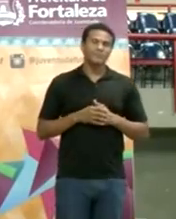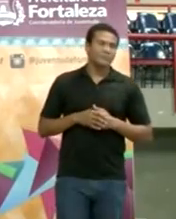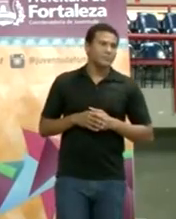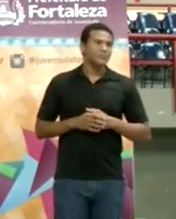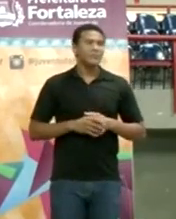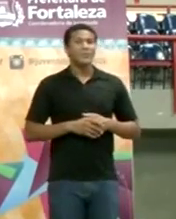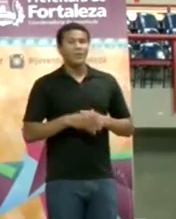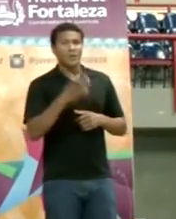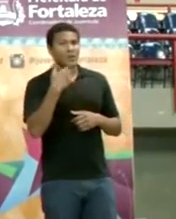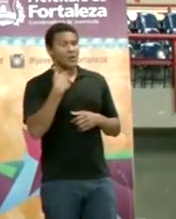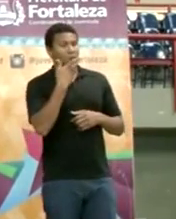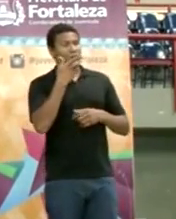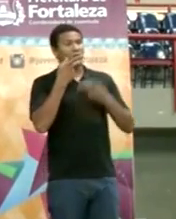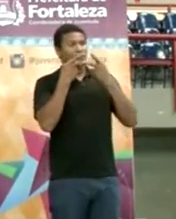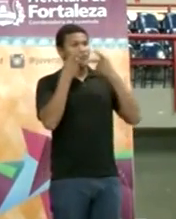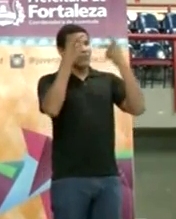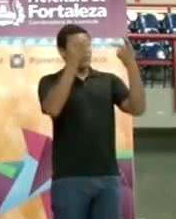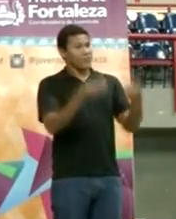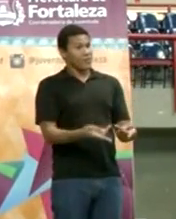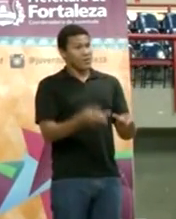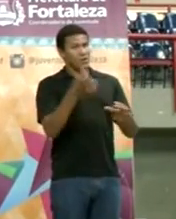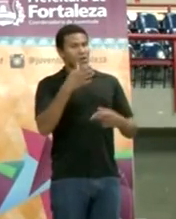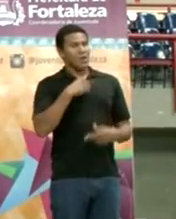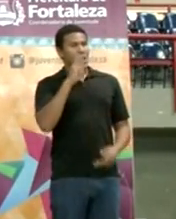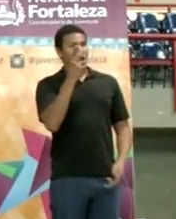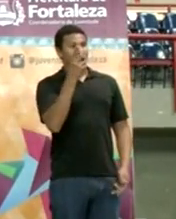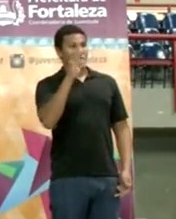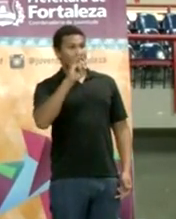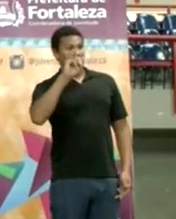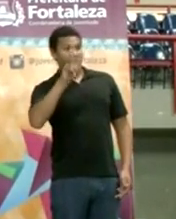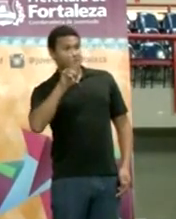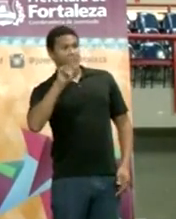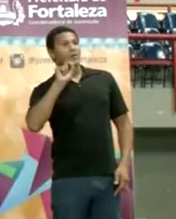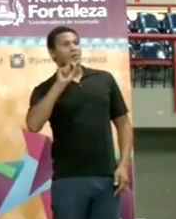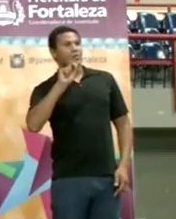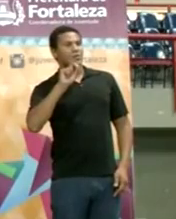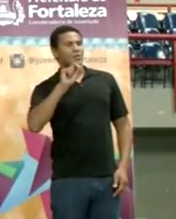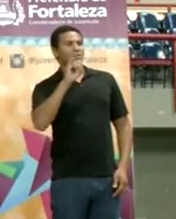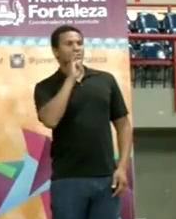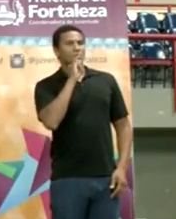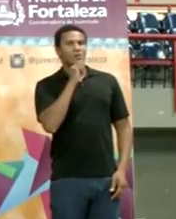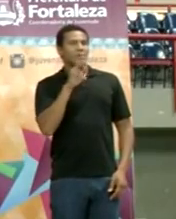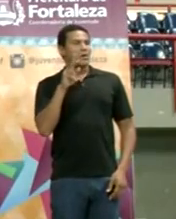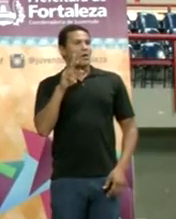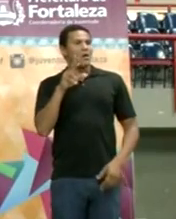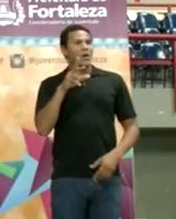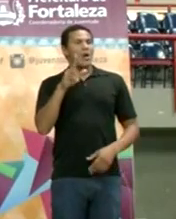vou dizer para vocês que a célula que o HIV destrói são os professores.